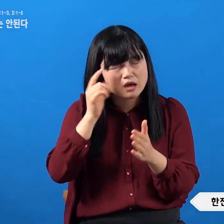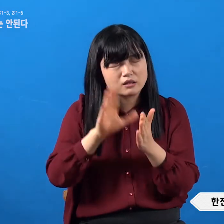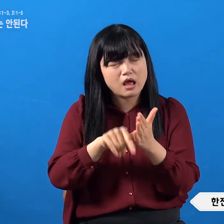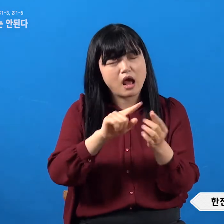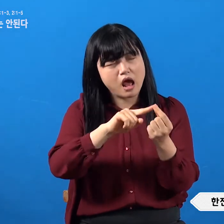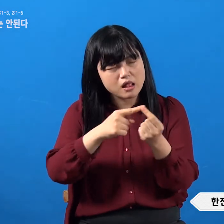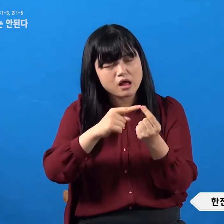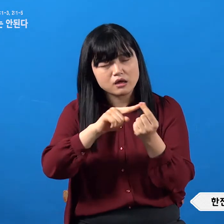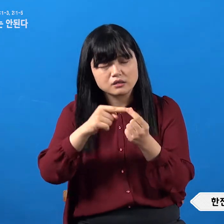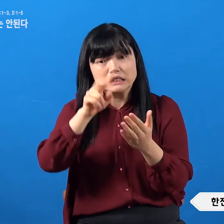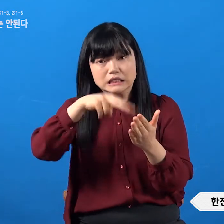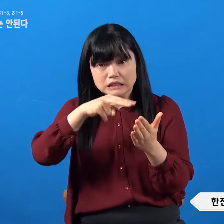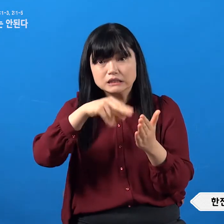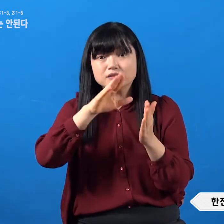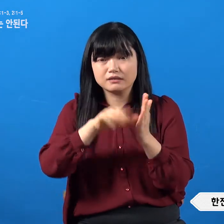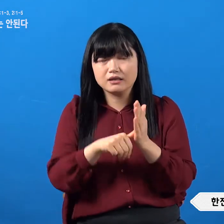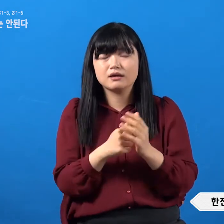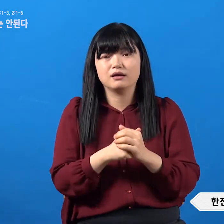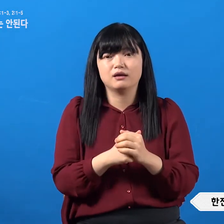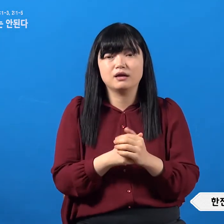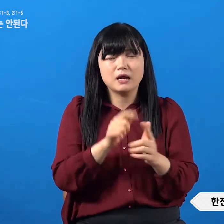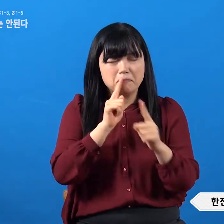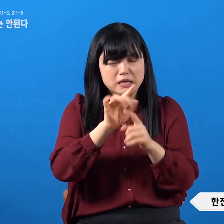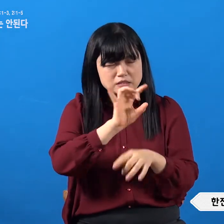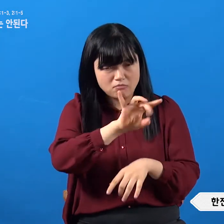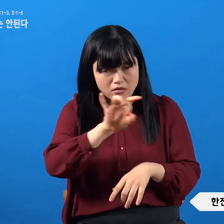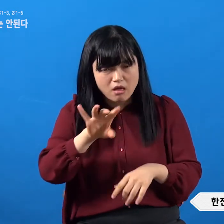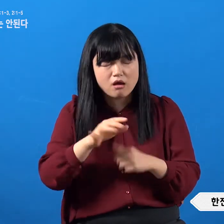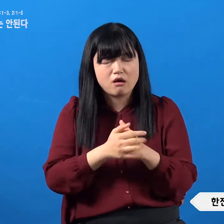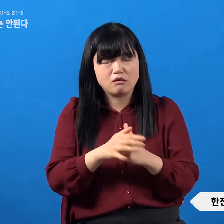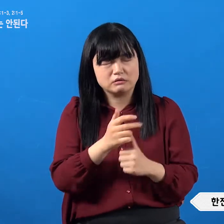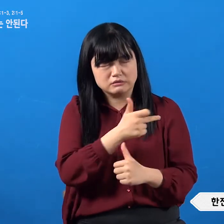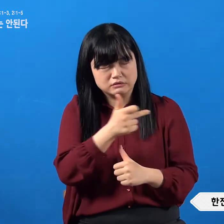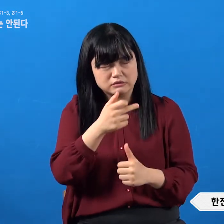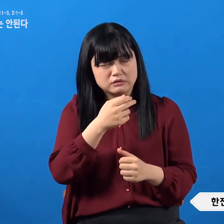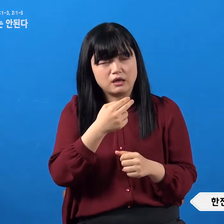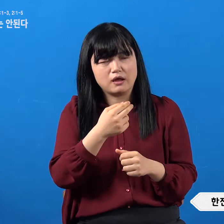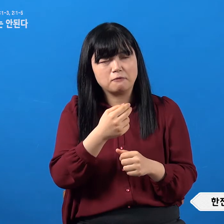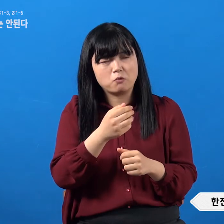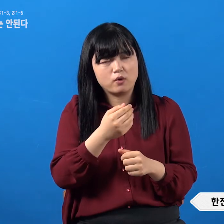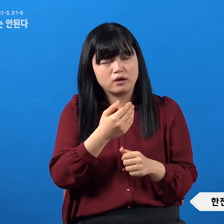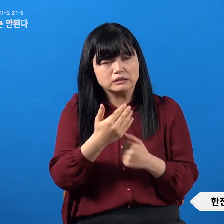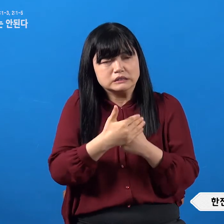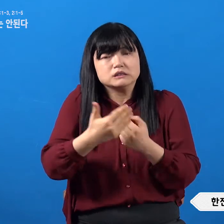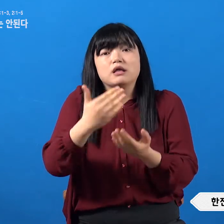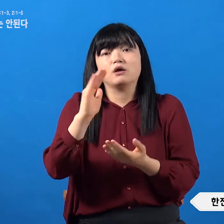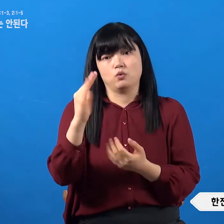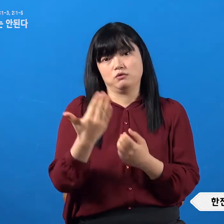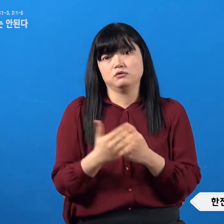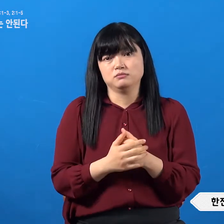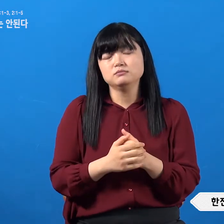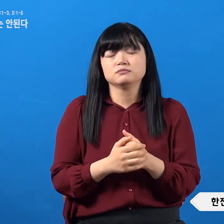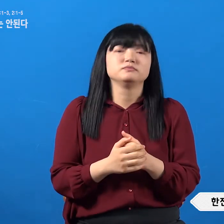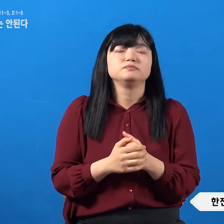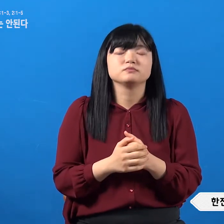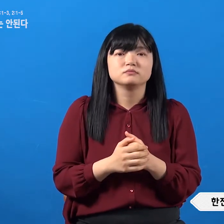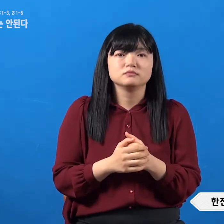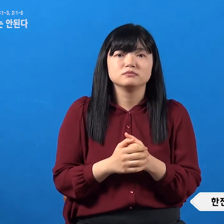구절 한 구절 읽으면 말씀마다 큰 도전이 되고 또 은혜가 될 것입니다.